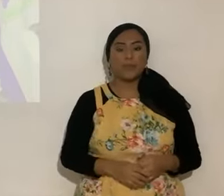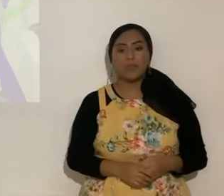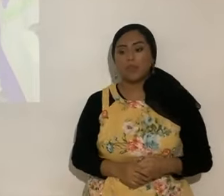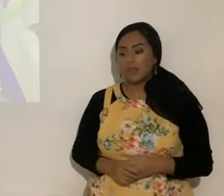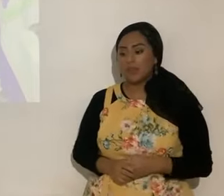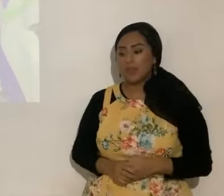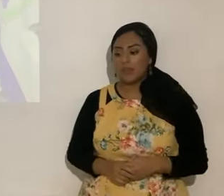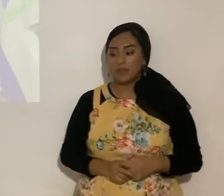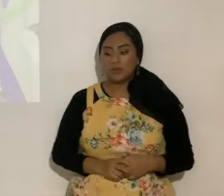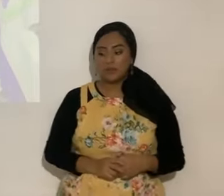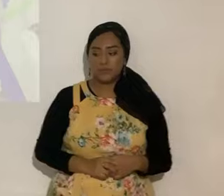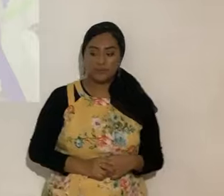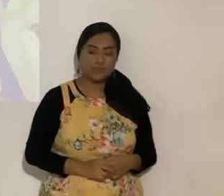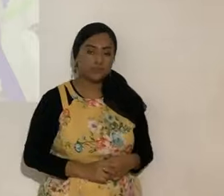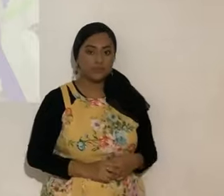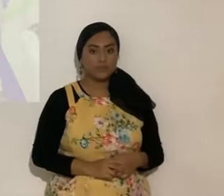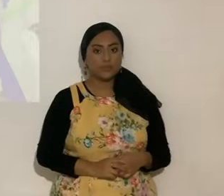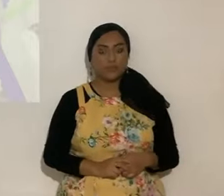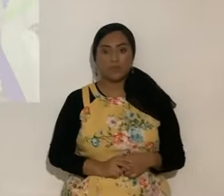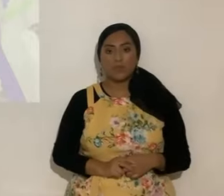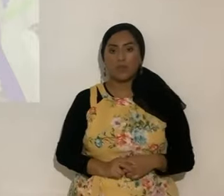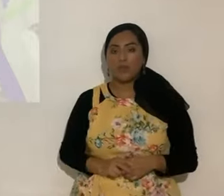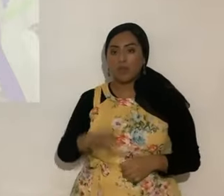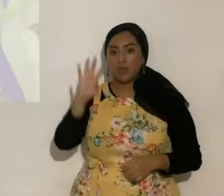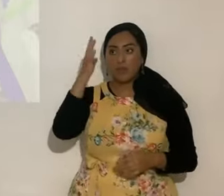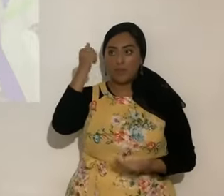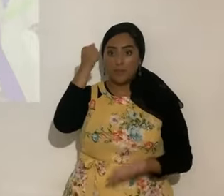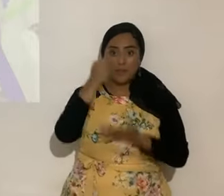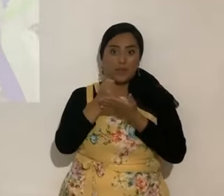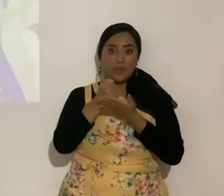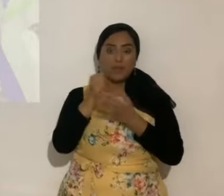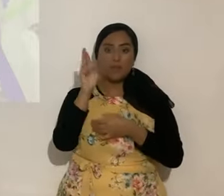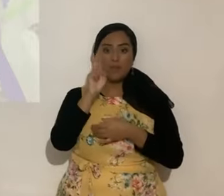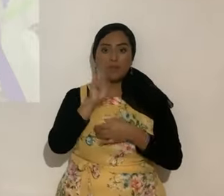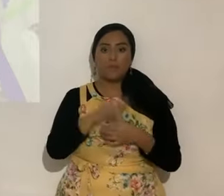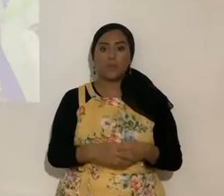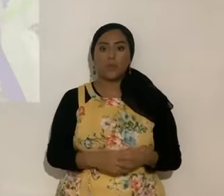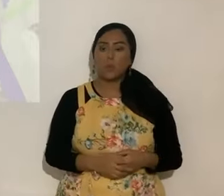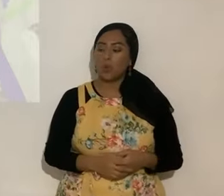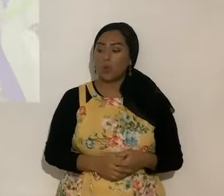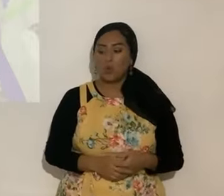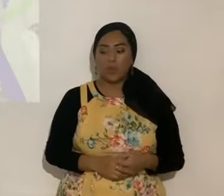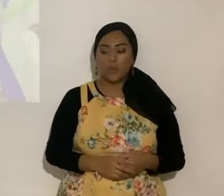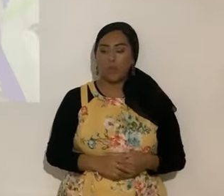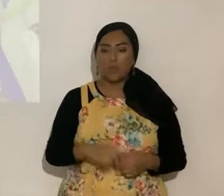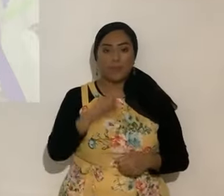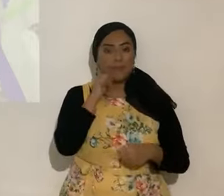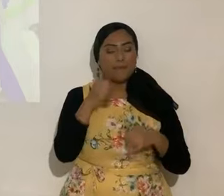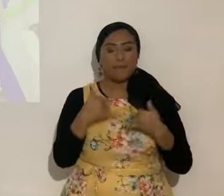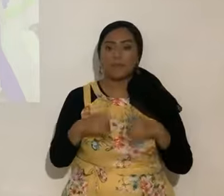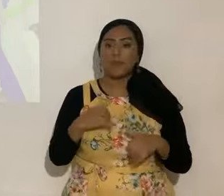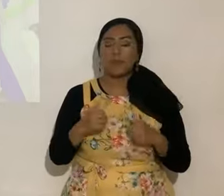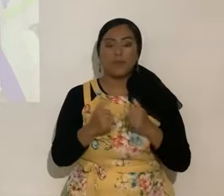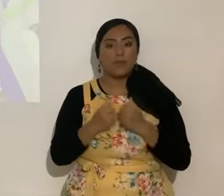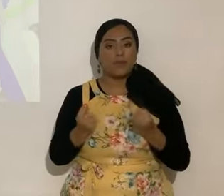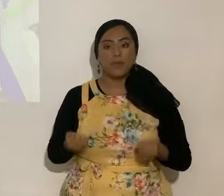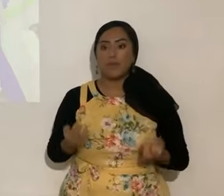2023, Gregoriano, en el cuarto sello ya del apocalipsis, uf, no jugar con fuego.